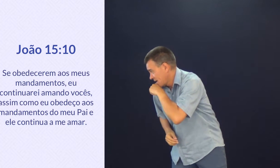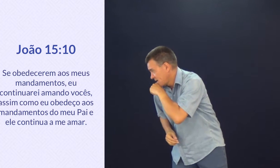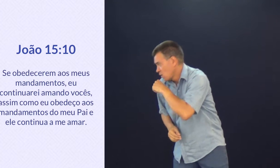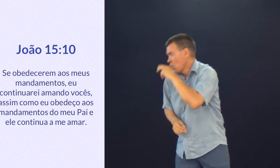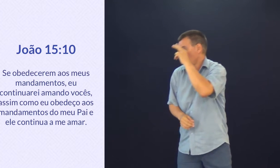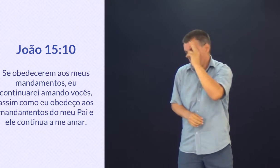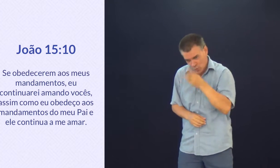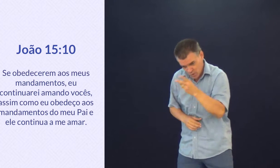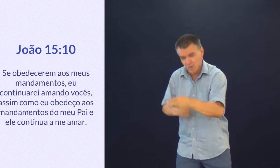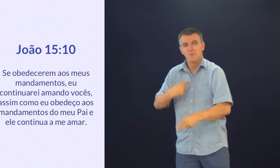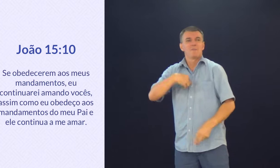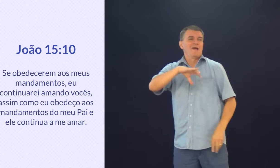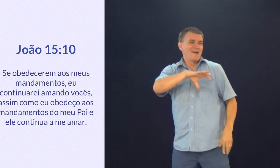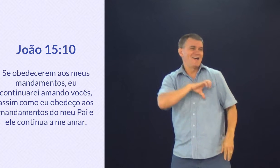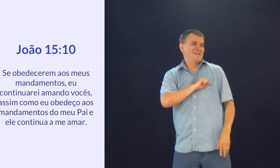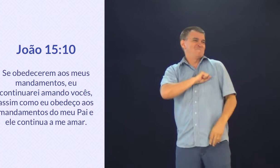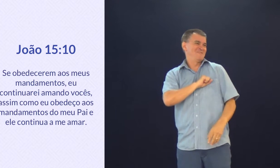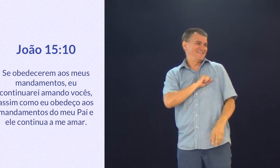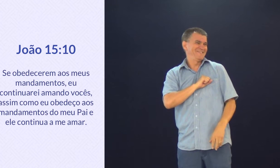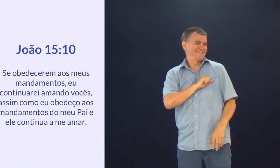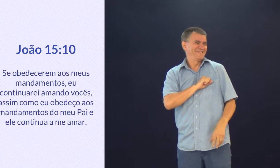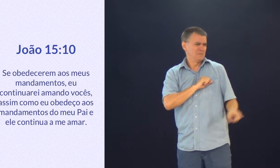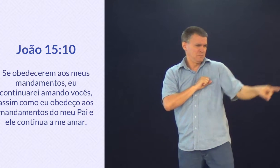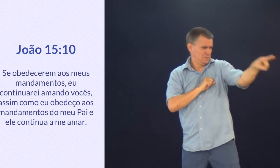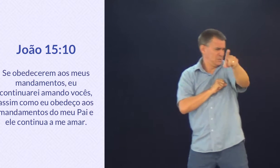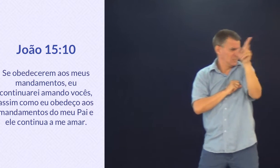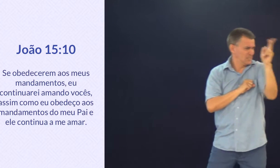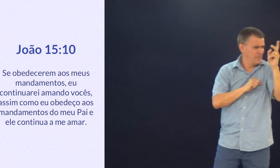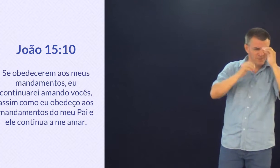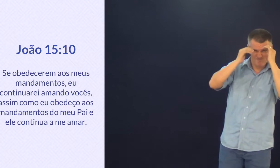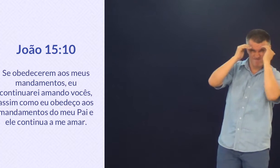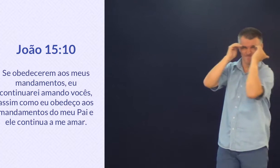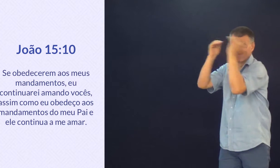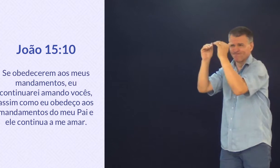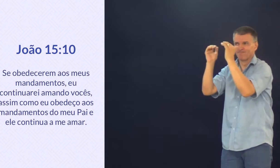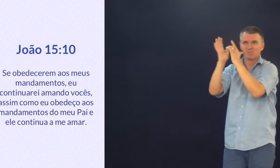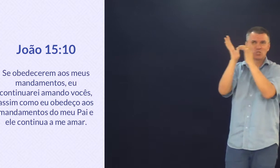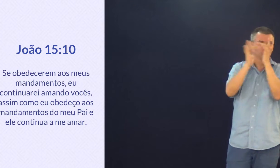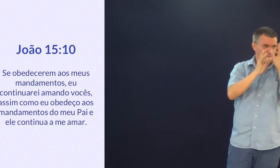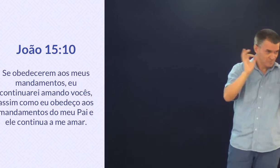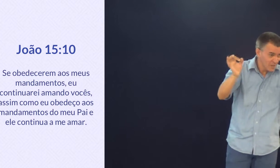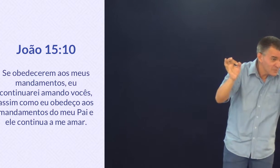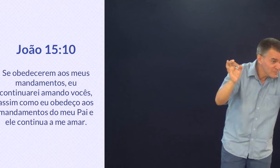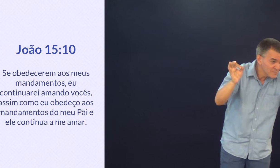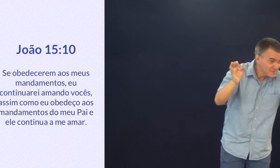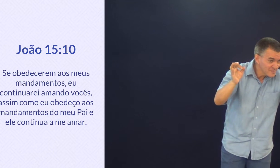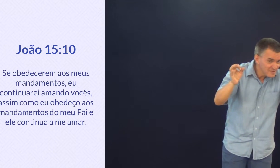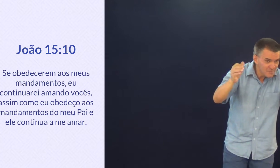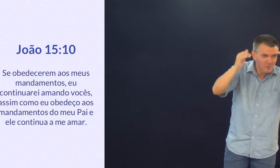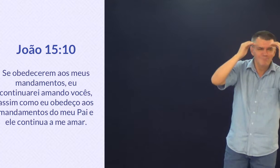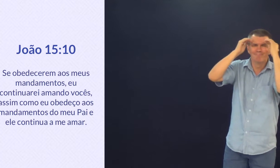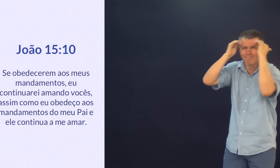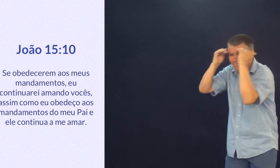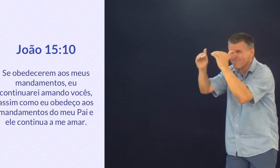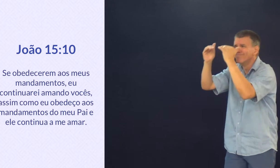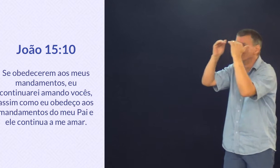e ele continua me amar você senhor jesus tem amado jesus